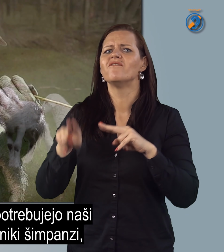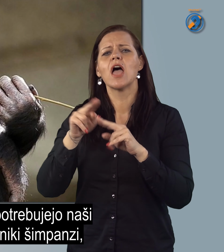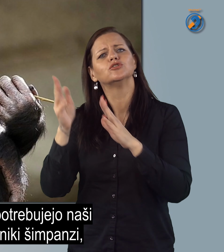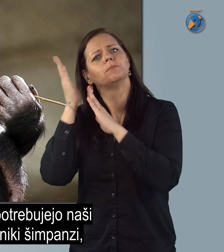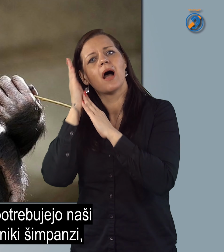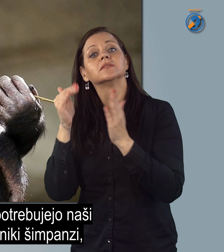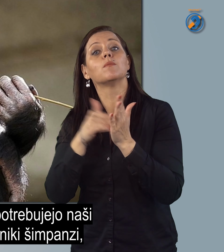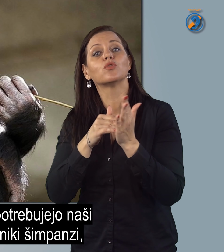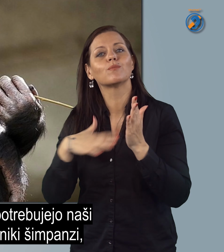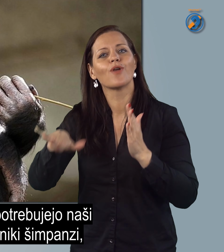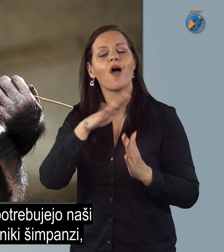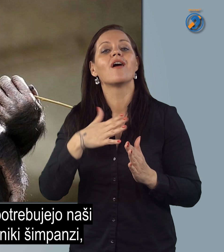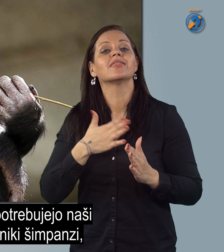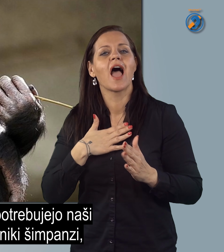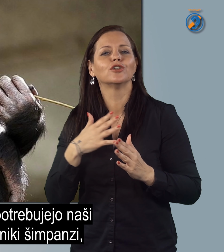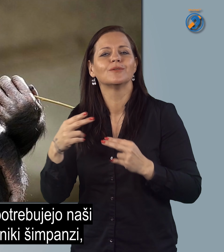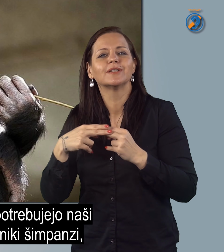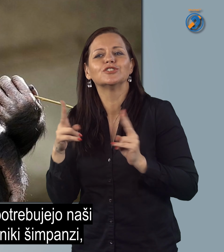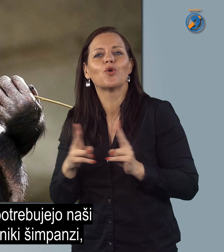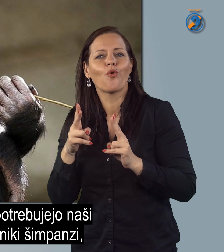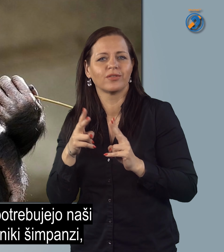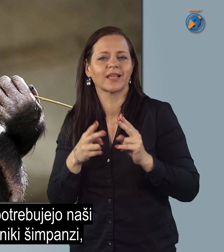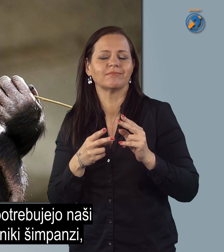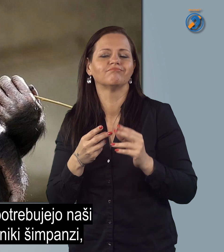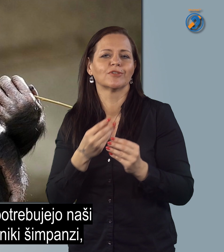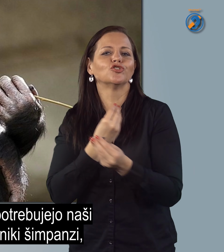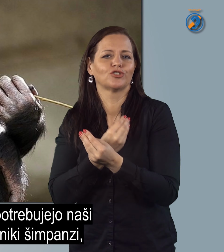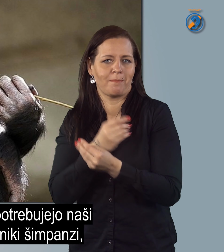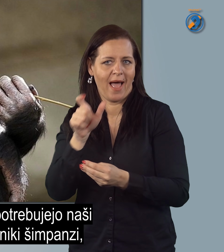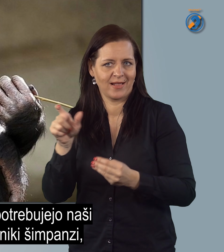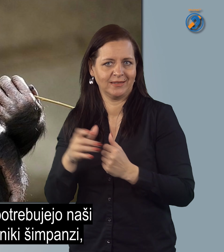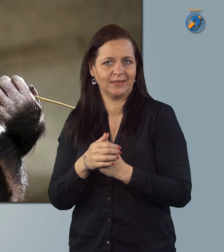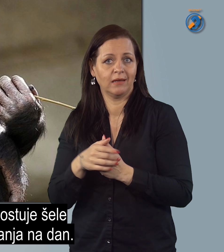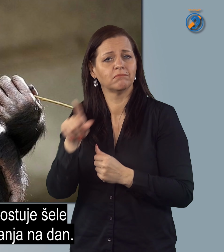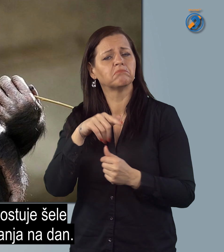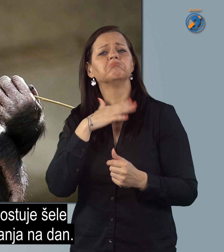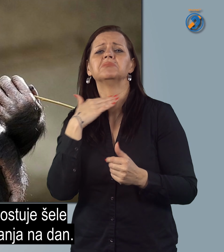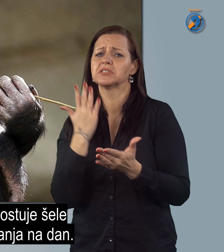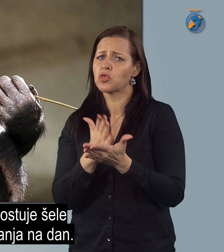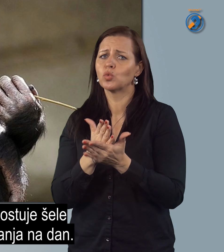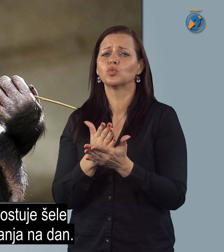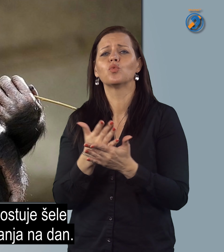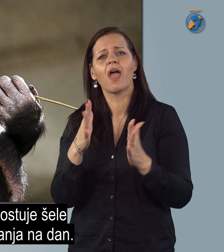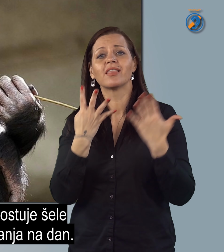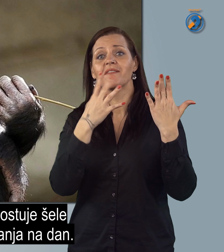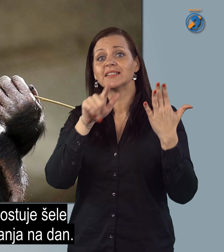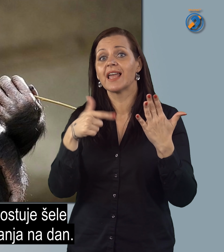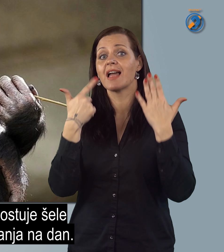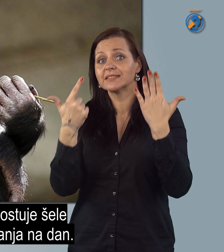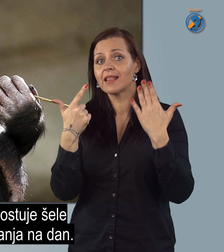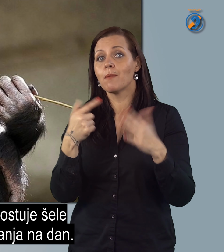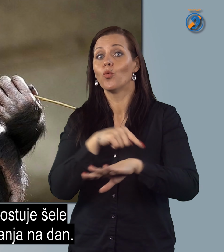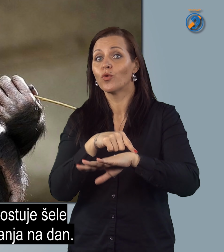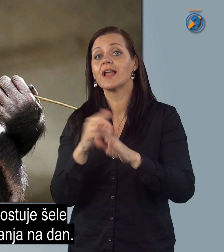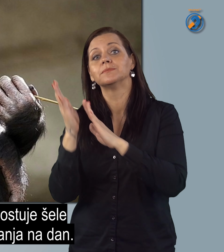Ved spanca potrebujejo naši bližni sorodniki šimpanzi, ki jim zadostuje šele 9,7 ure